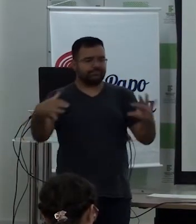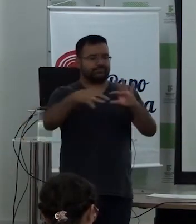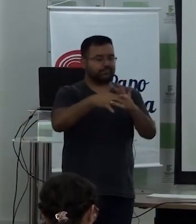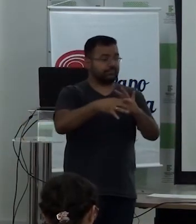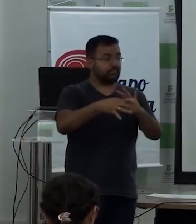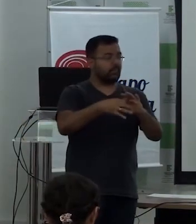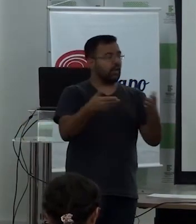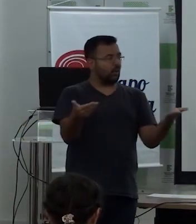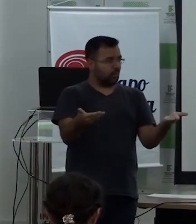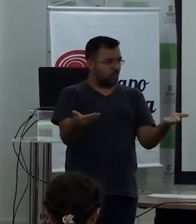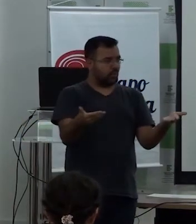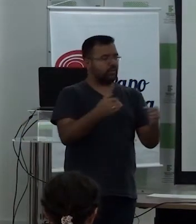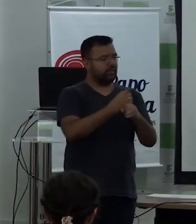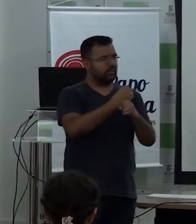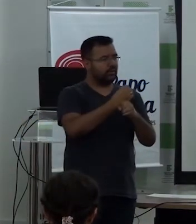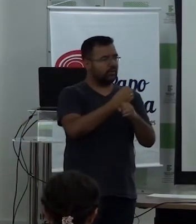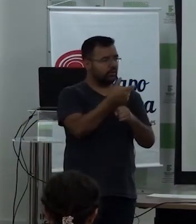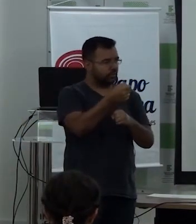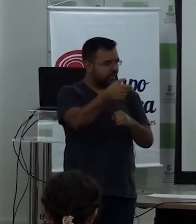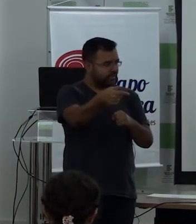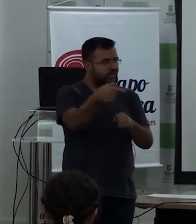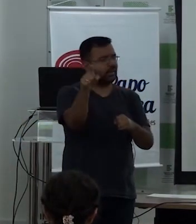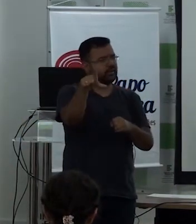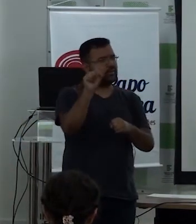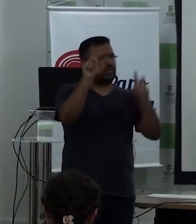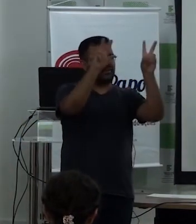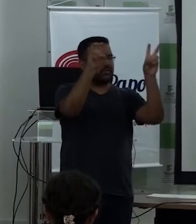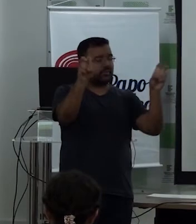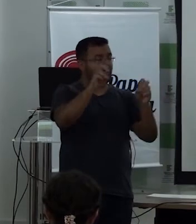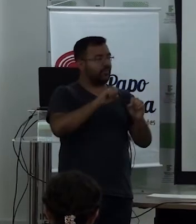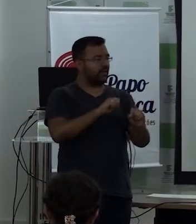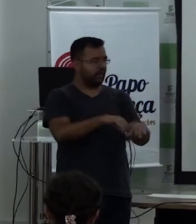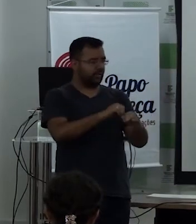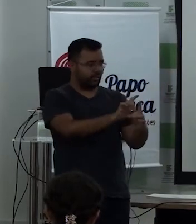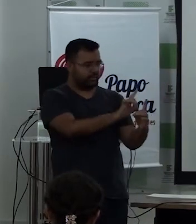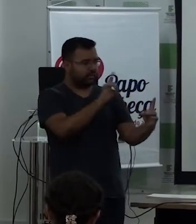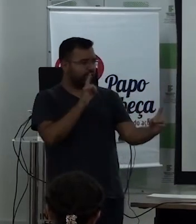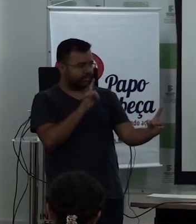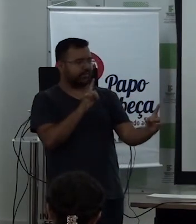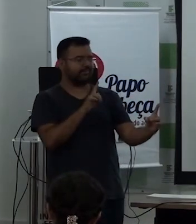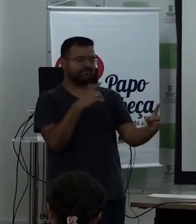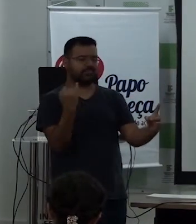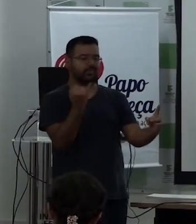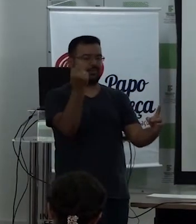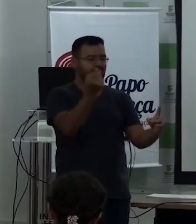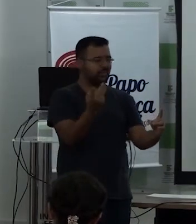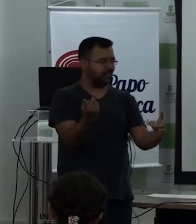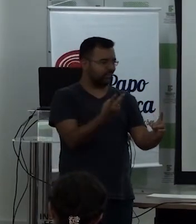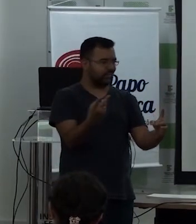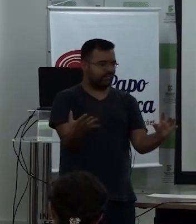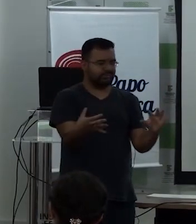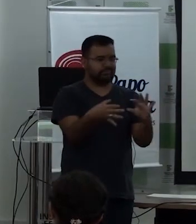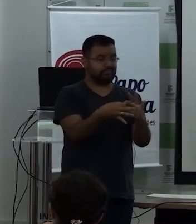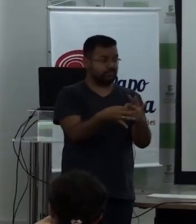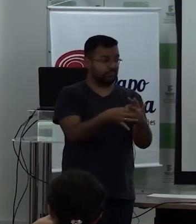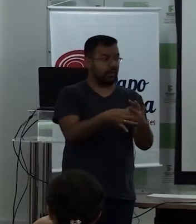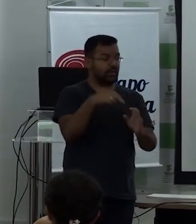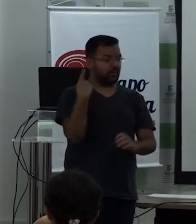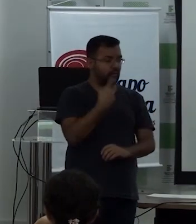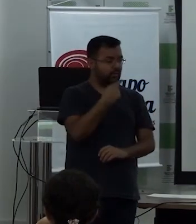de referência de educação à distância, foi importante para eles ter essa parceria. Então, nós, a